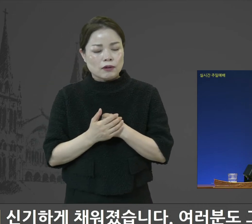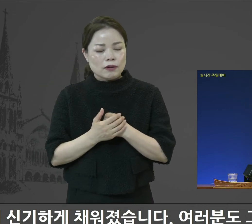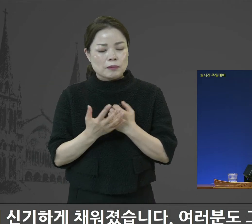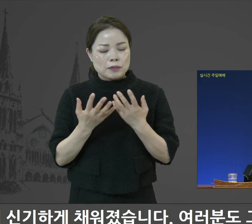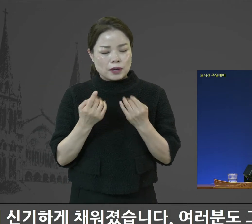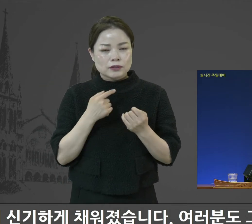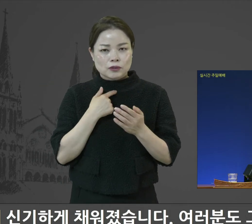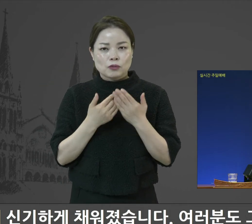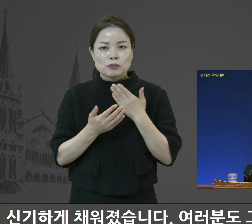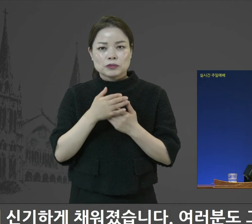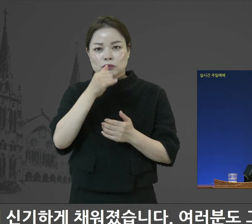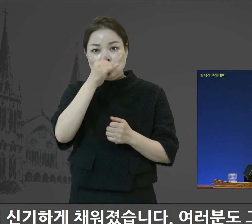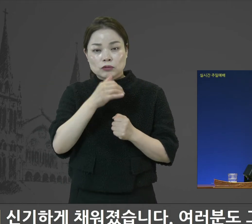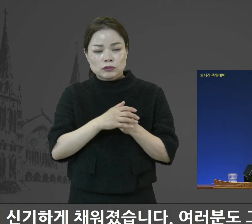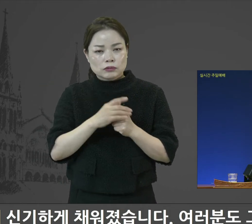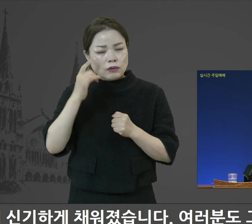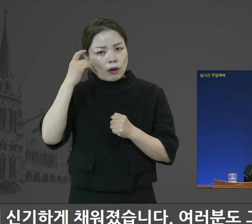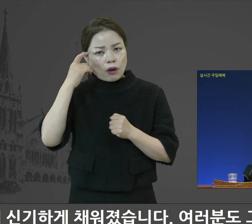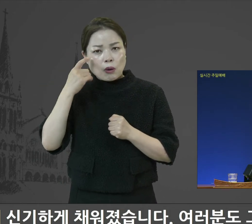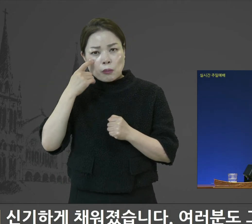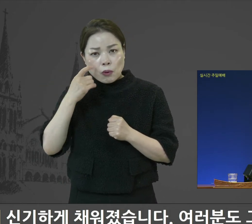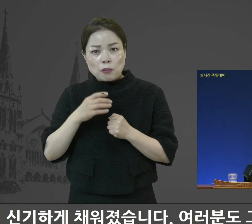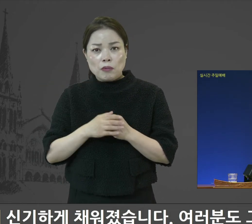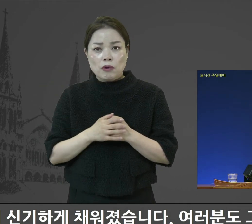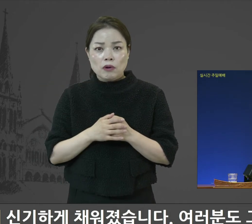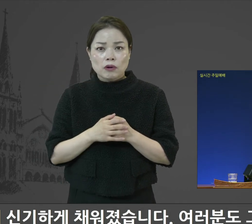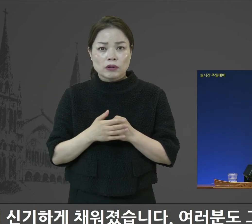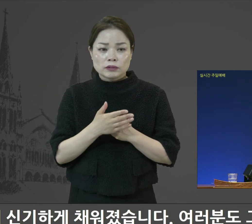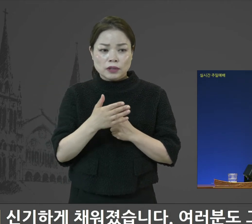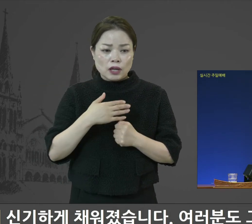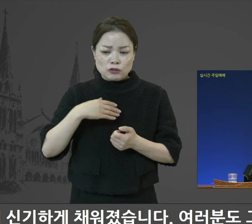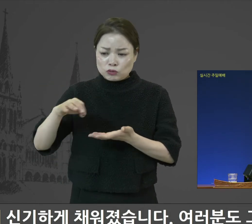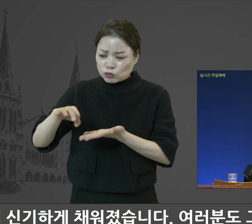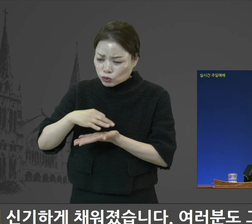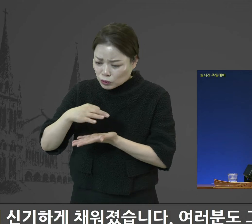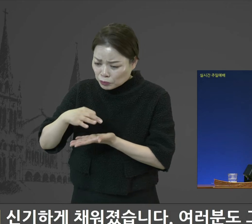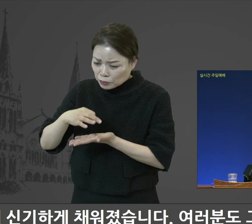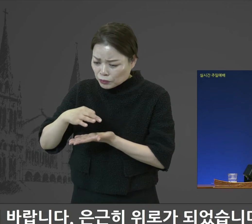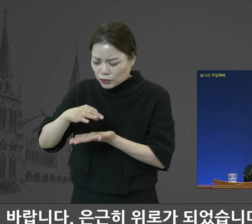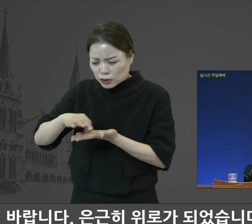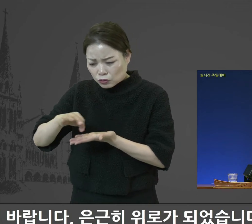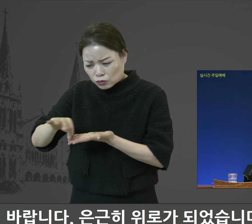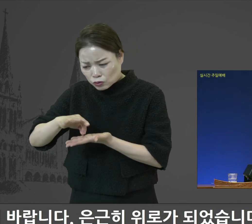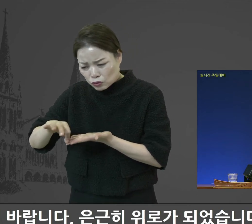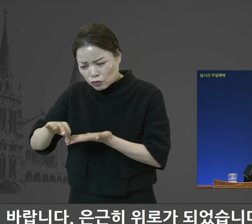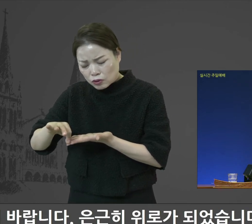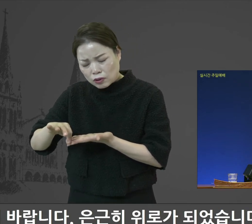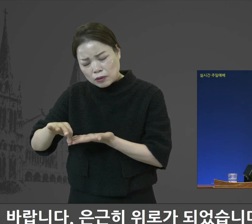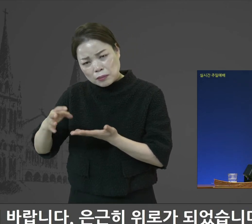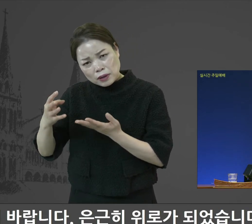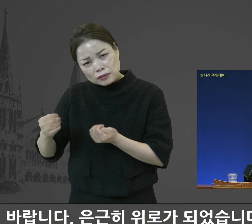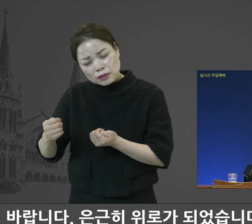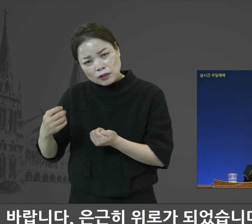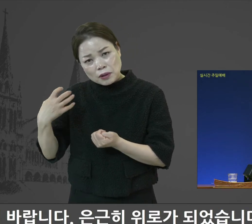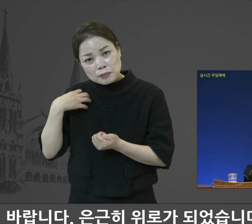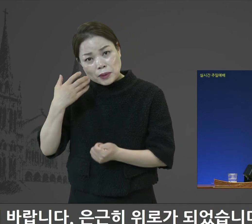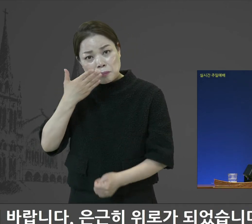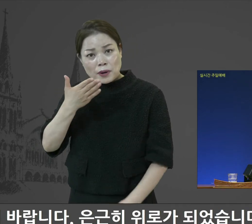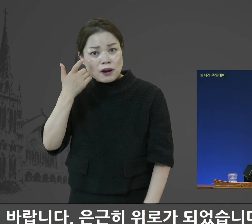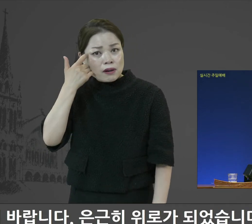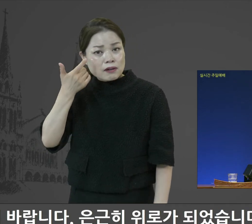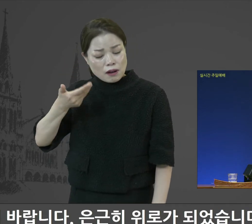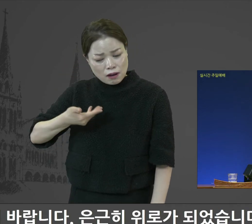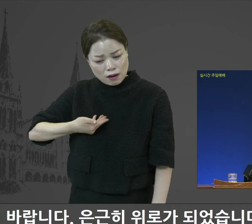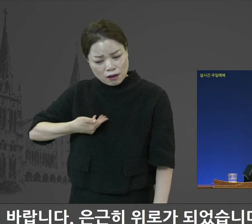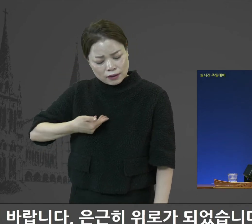합니다. 여러분, 돌아보면 도대체 내 수입 갖고 이런 지출을 어떻게 감당할 수 있었을까?